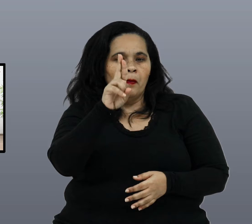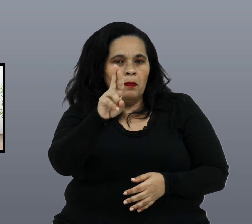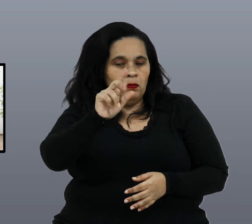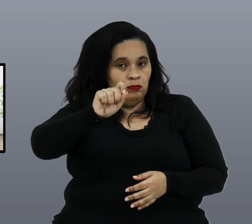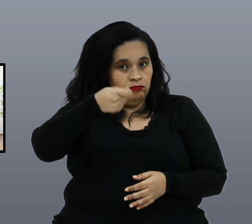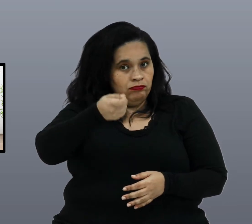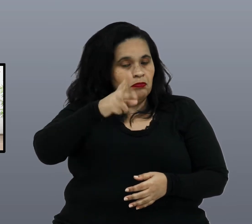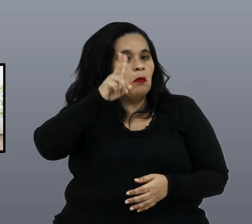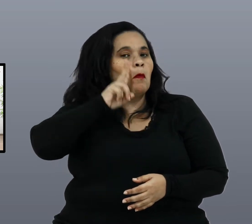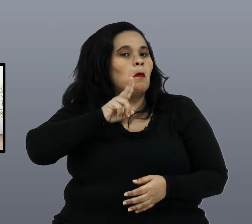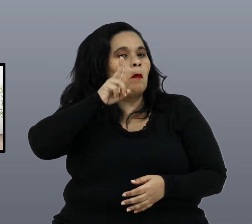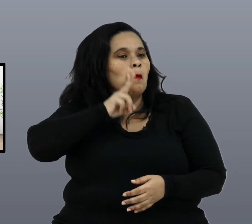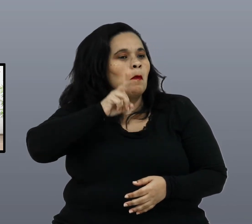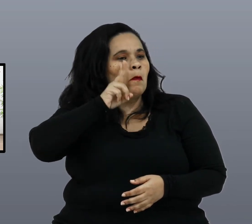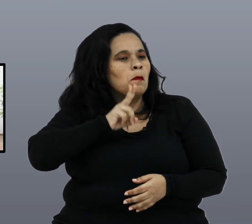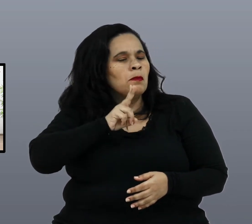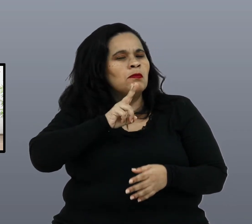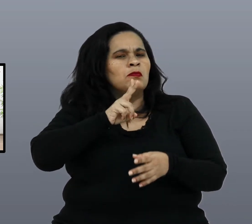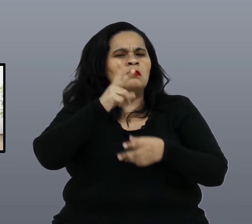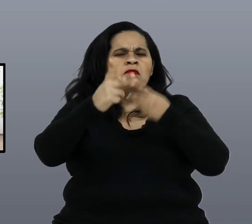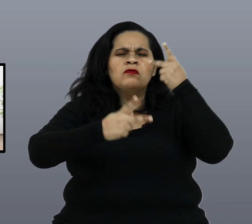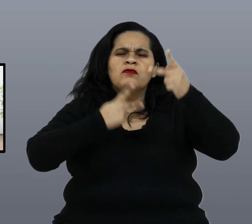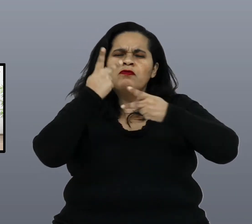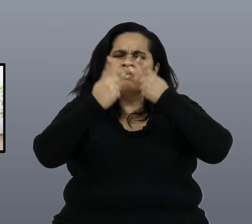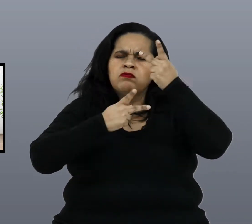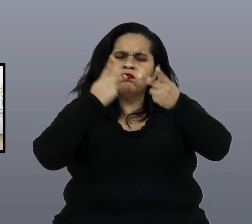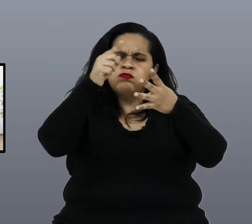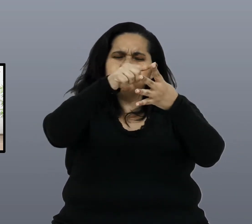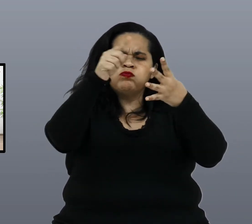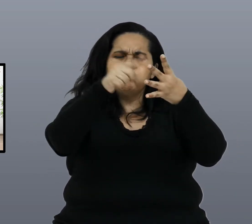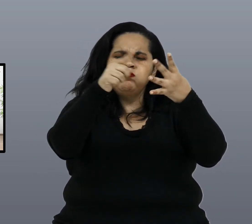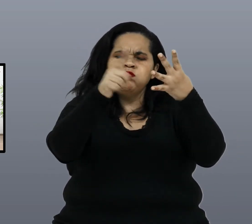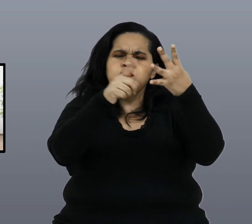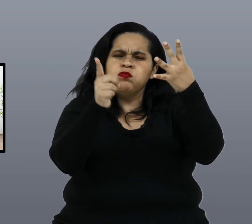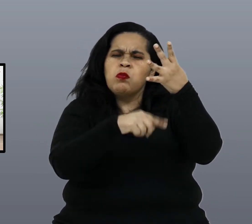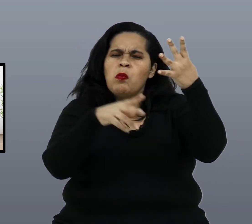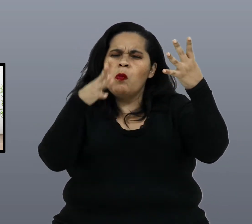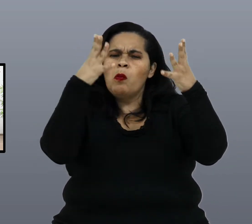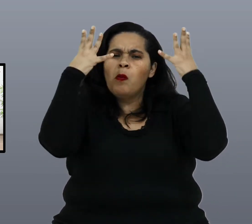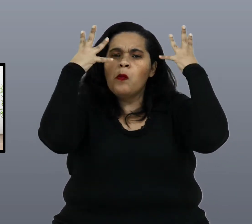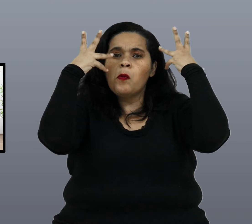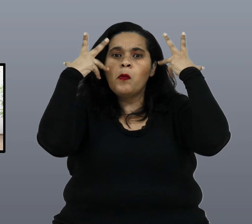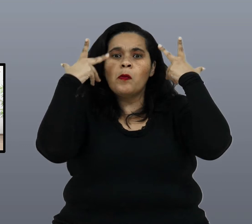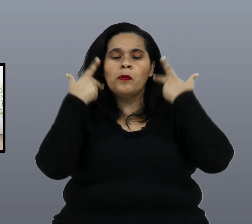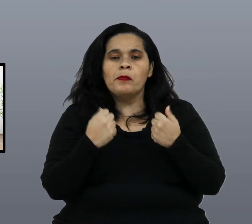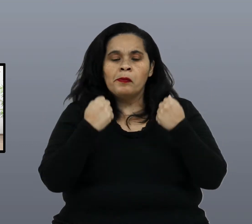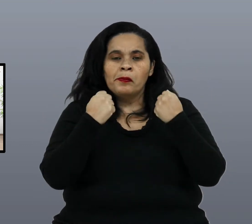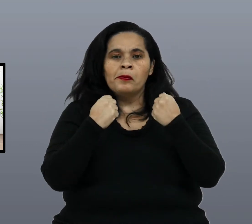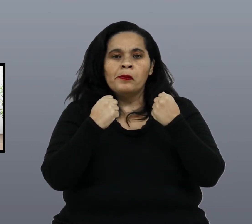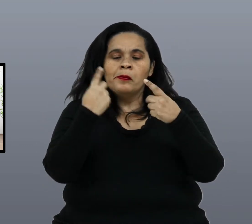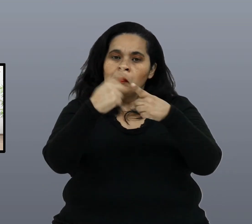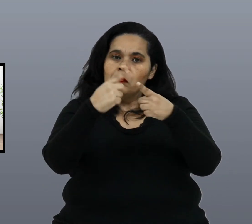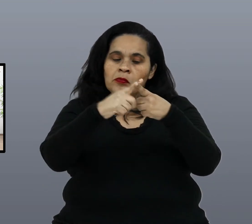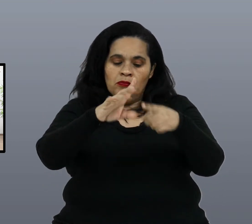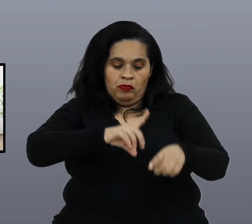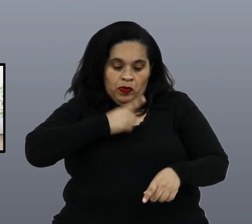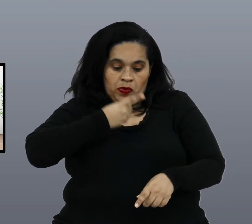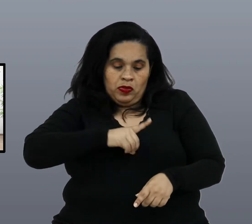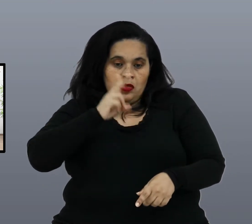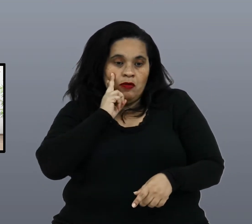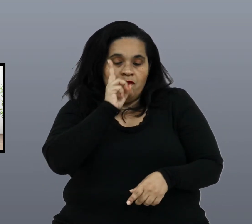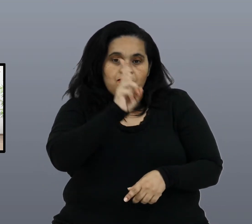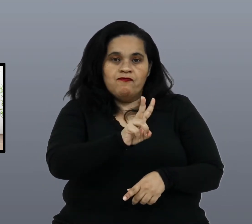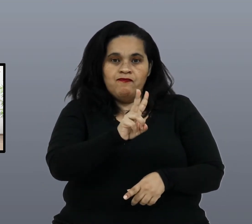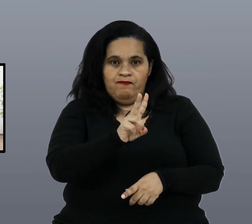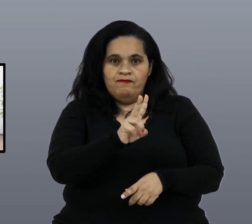essa visão que Daniel tem desses 4 animais. E Daniel vê um leão e